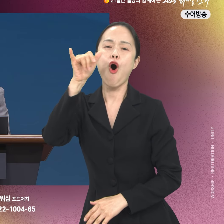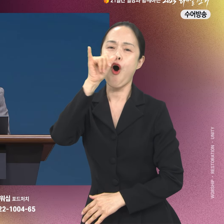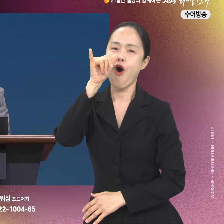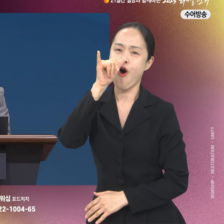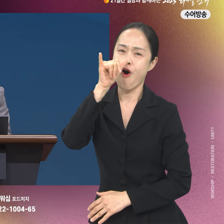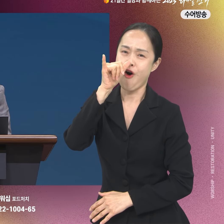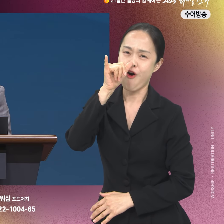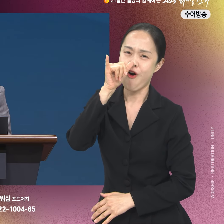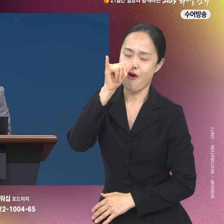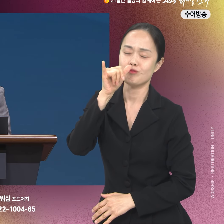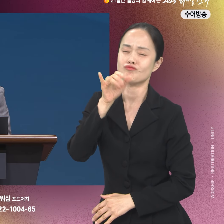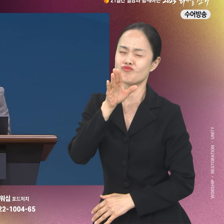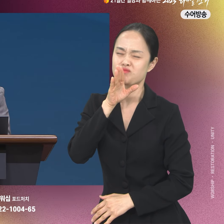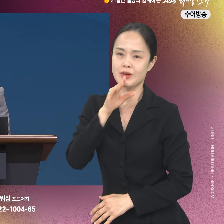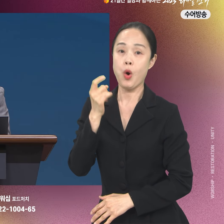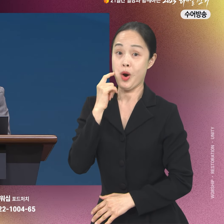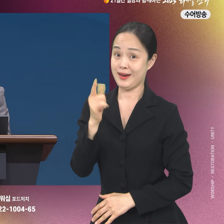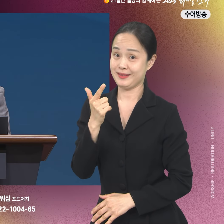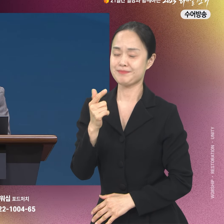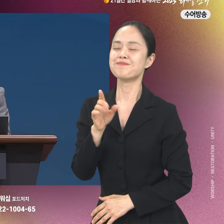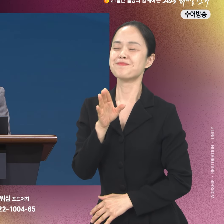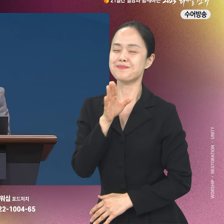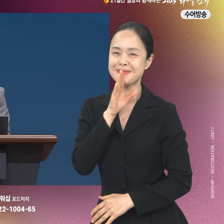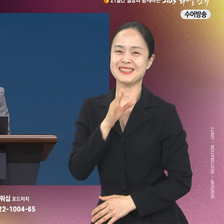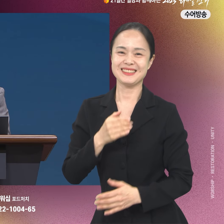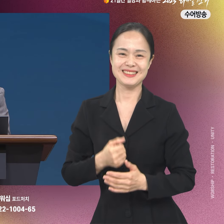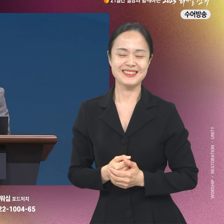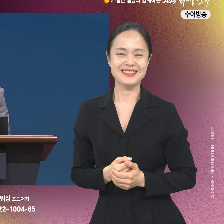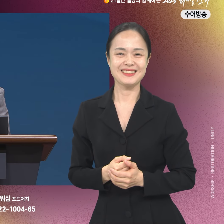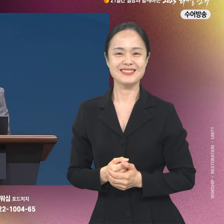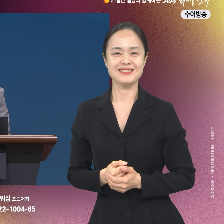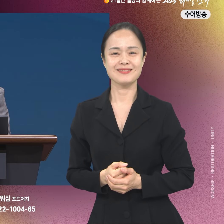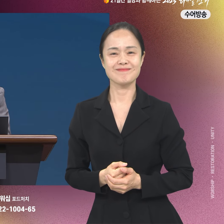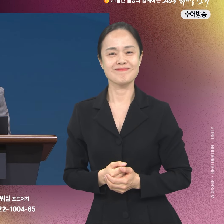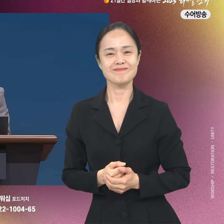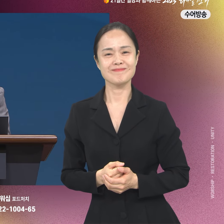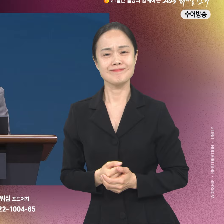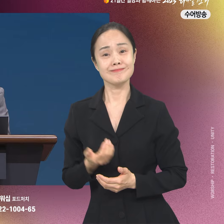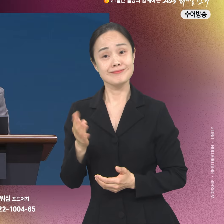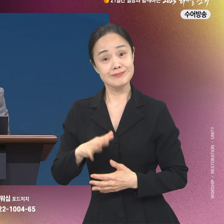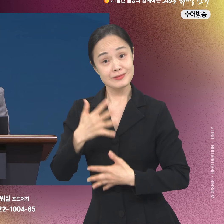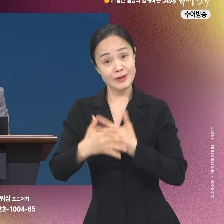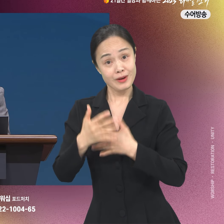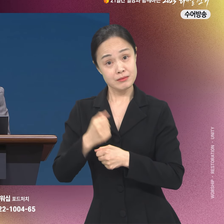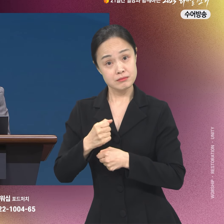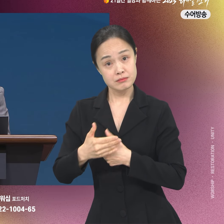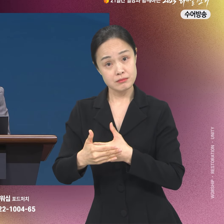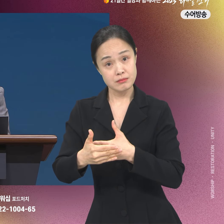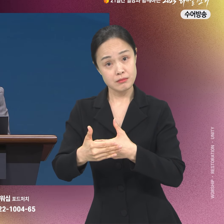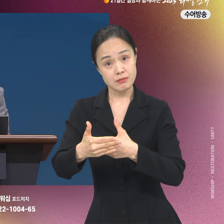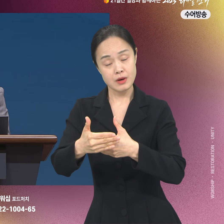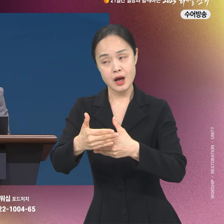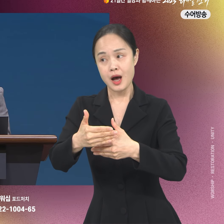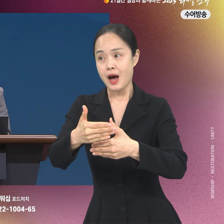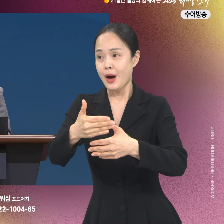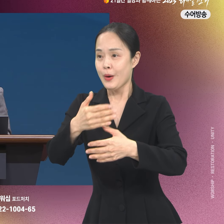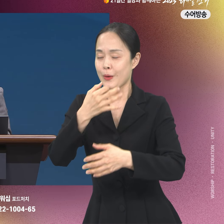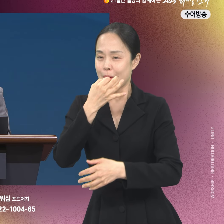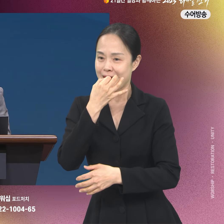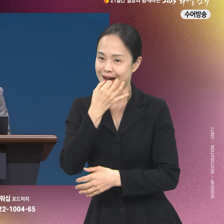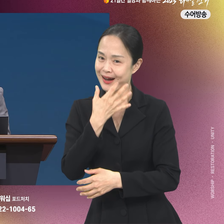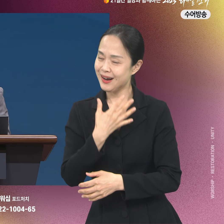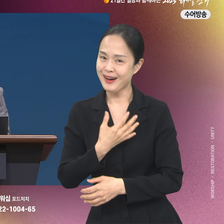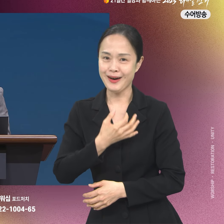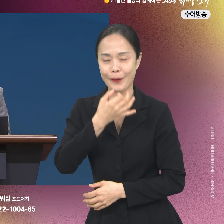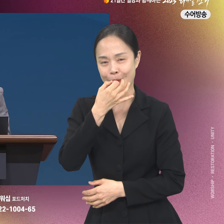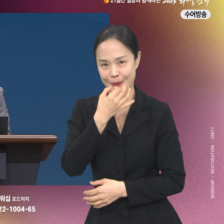거죠. 그거는 진실이죠. 하지만 현실은 그렇게 간단치 않았습니다. 저는 예수님